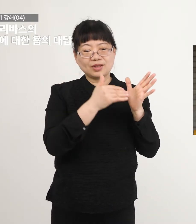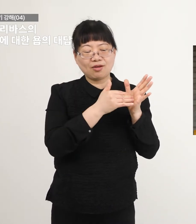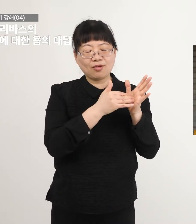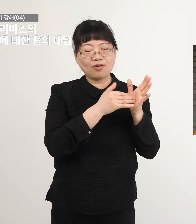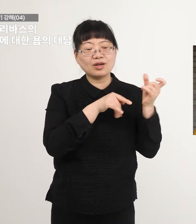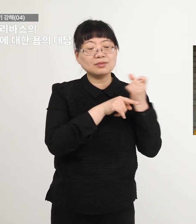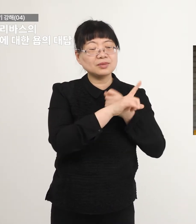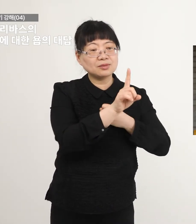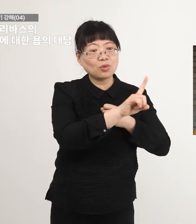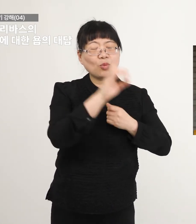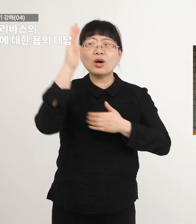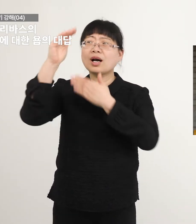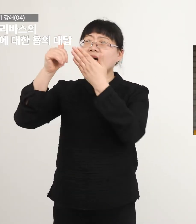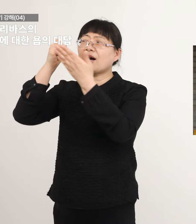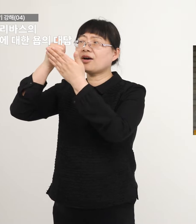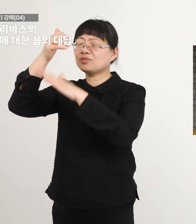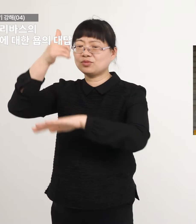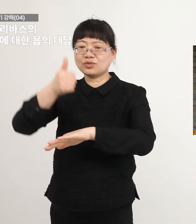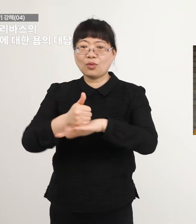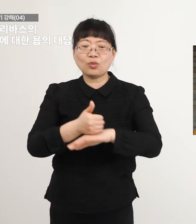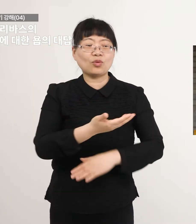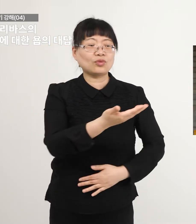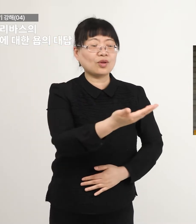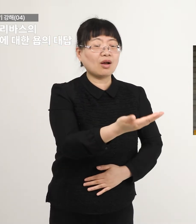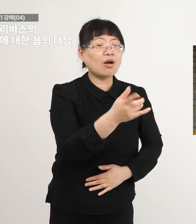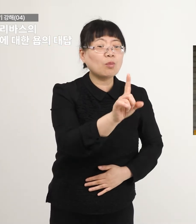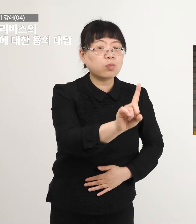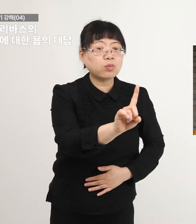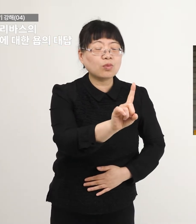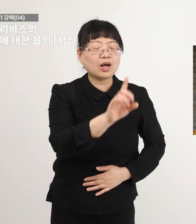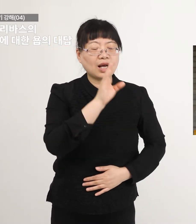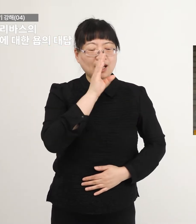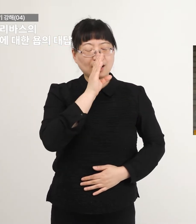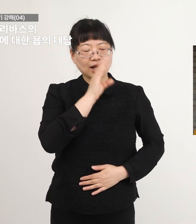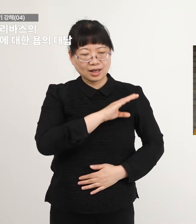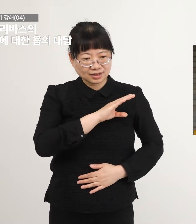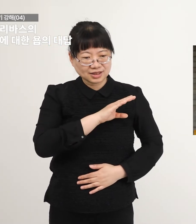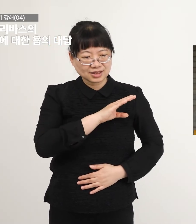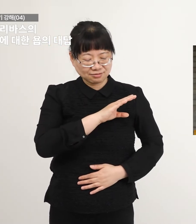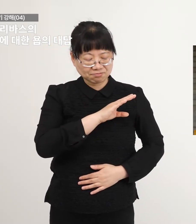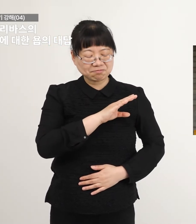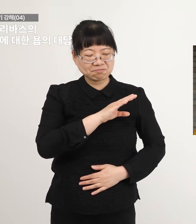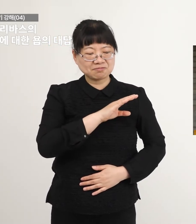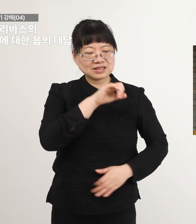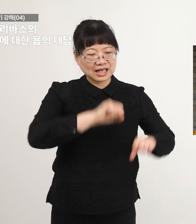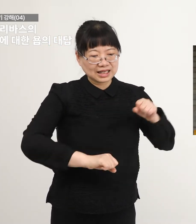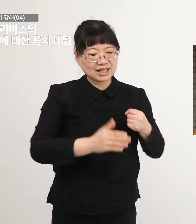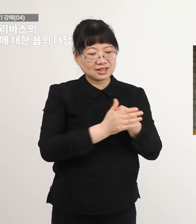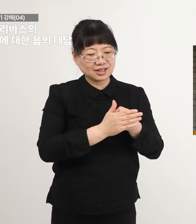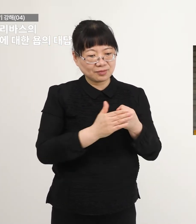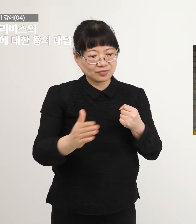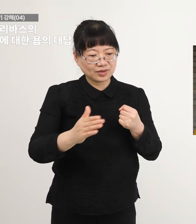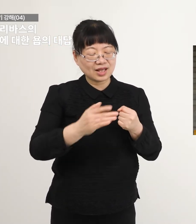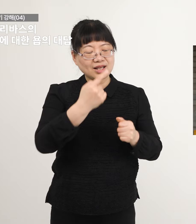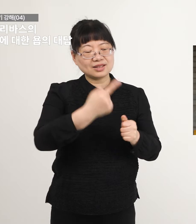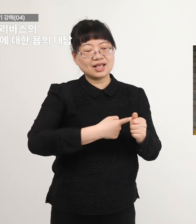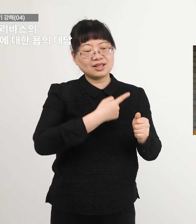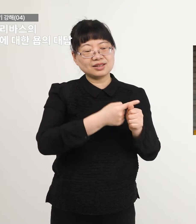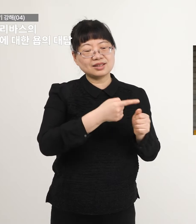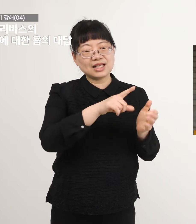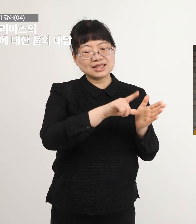하나님께서는 결국 네가 뭔가 악을 뿌렸기 때문에 그것이